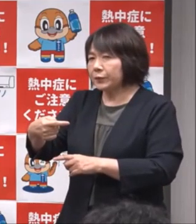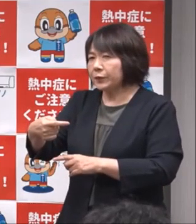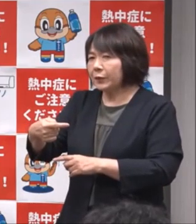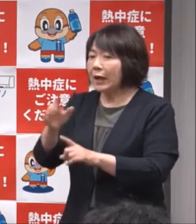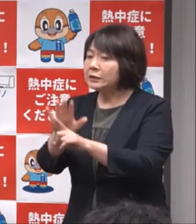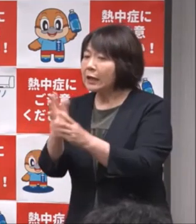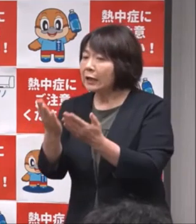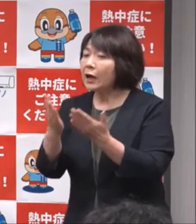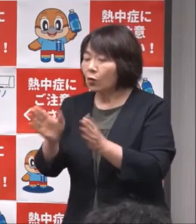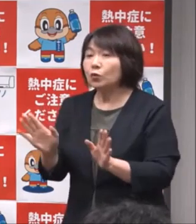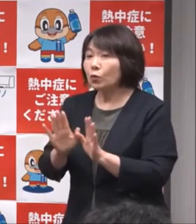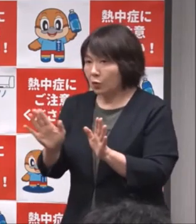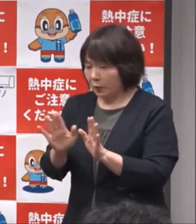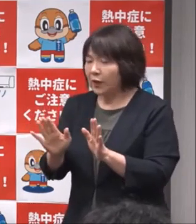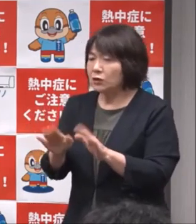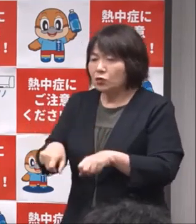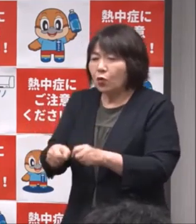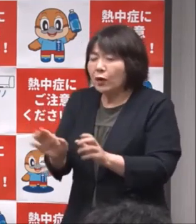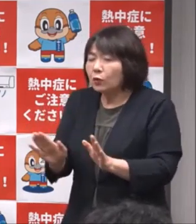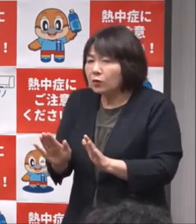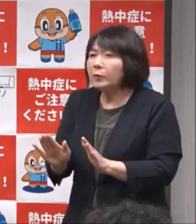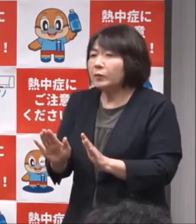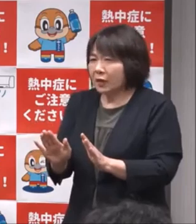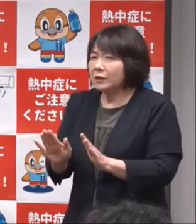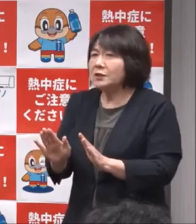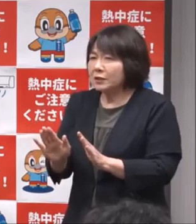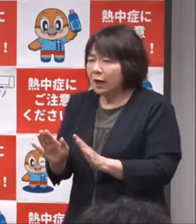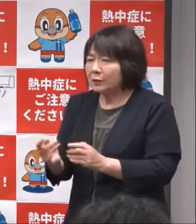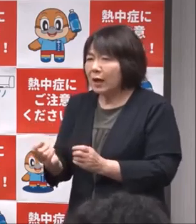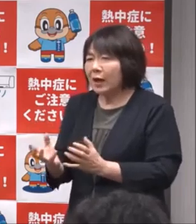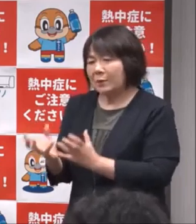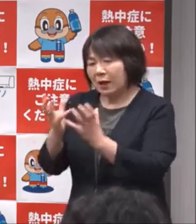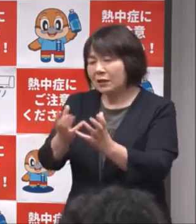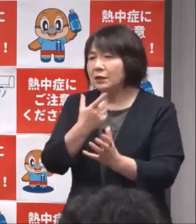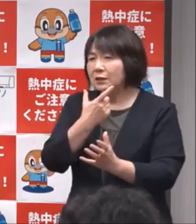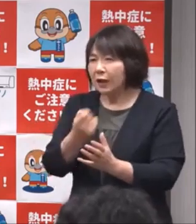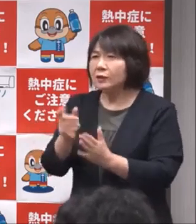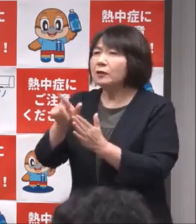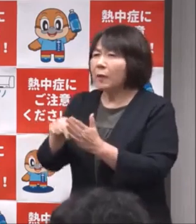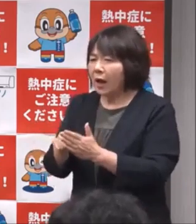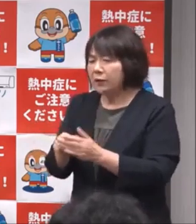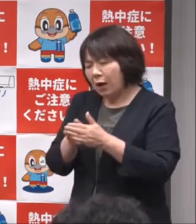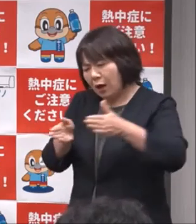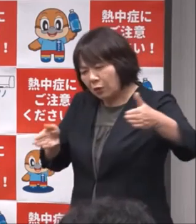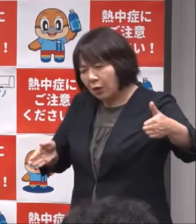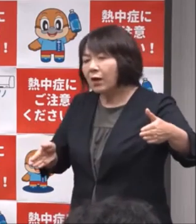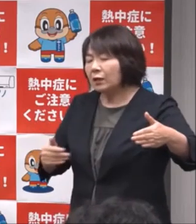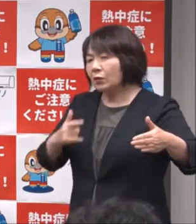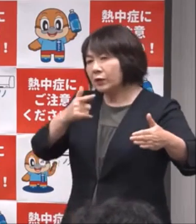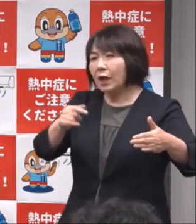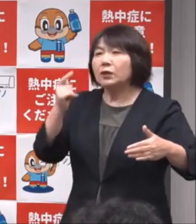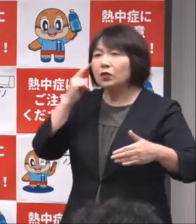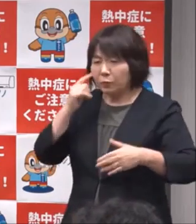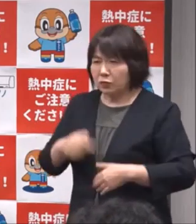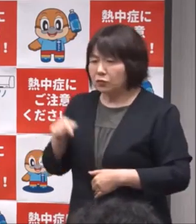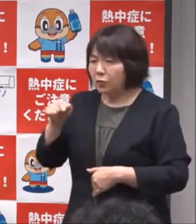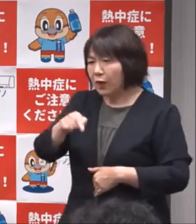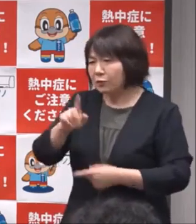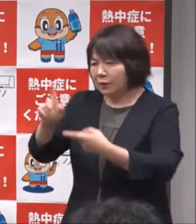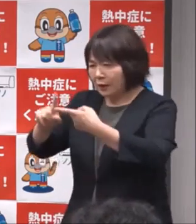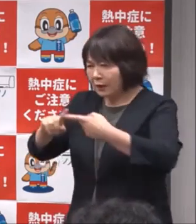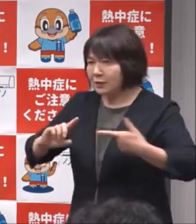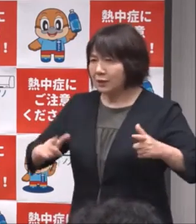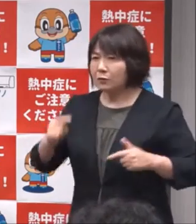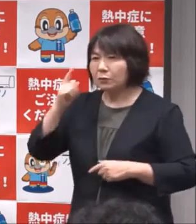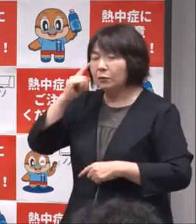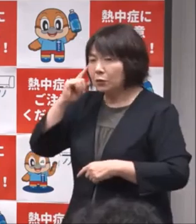支援学校に通っている障害をお持ちの方が万博行きたいという方は、ちょっとやっぱりそれは距離あるなと、だから属性によって違うんじゃないかなと思ってますので